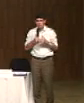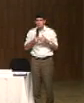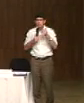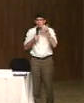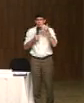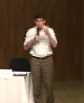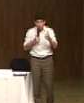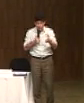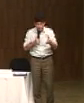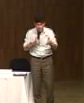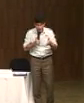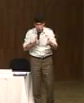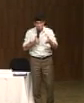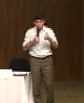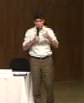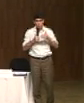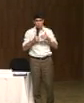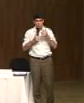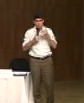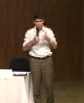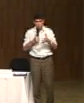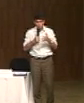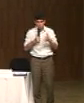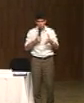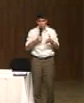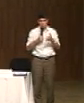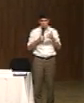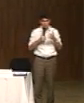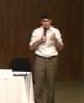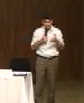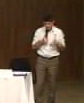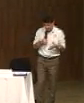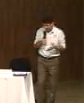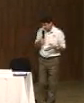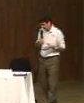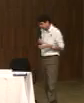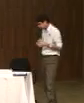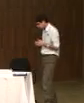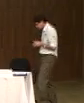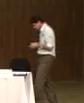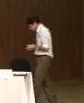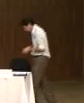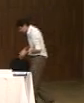dirigentes, colegiados de curso e todos os outros programas que a gente tem.